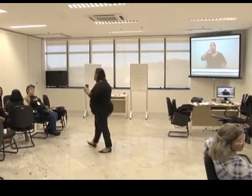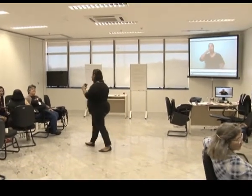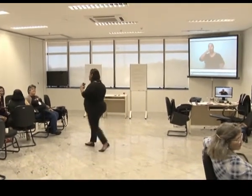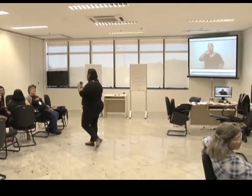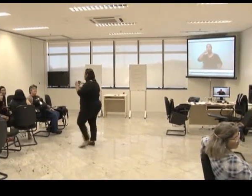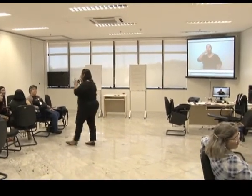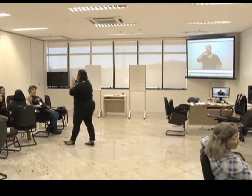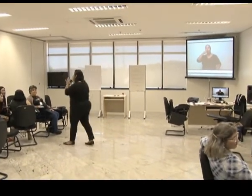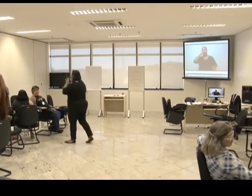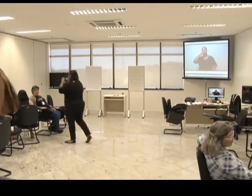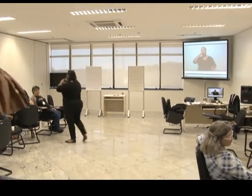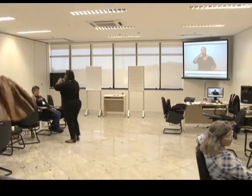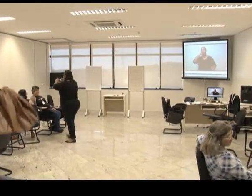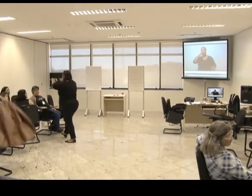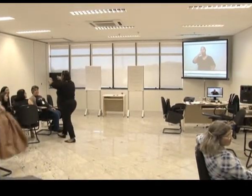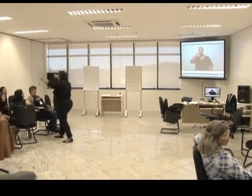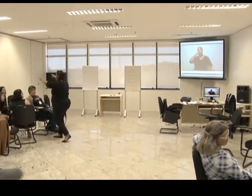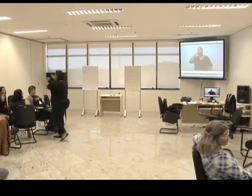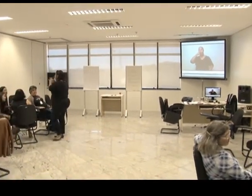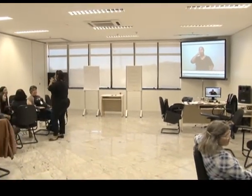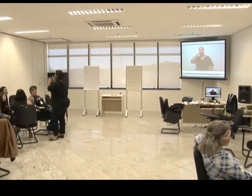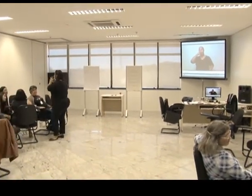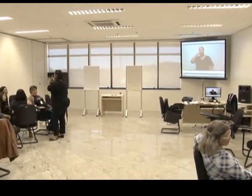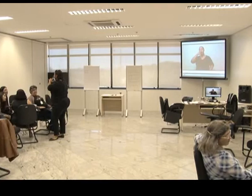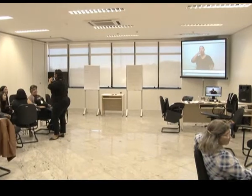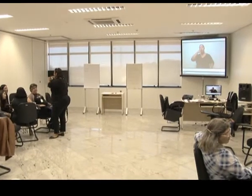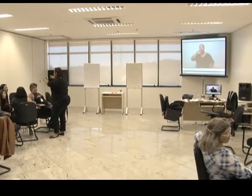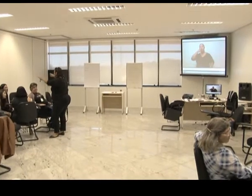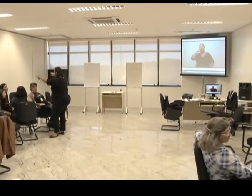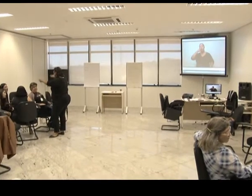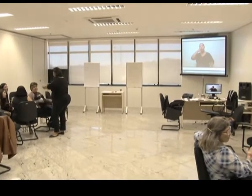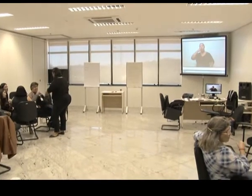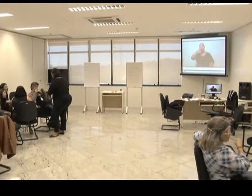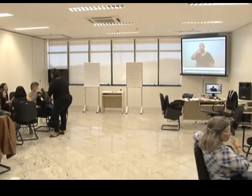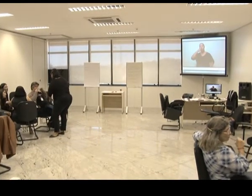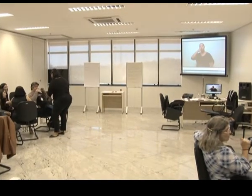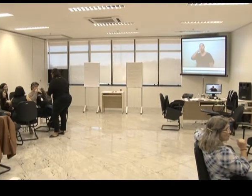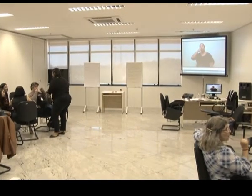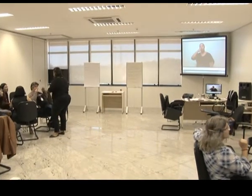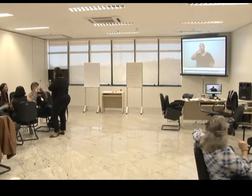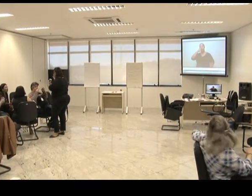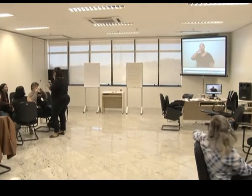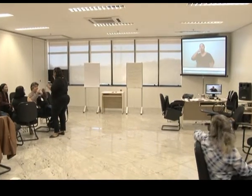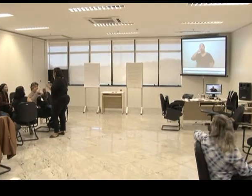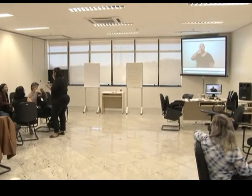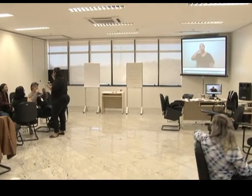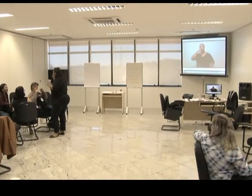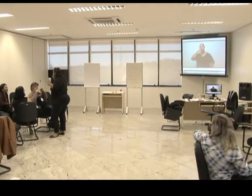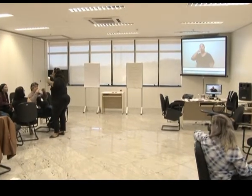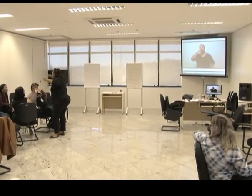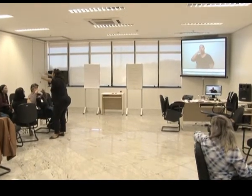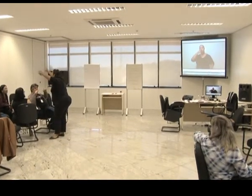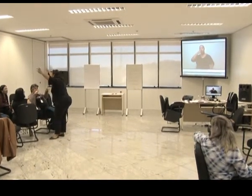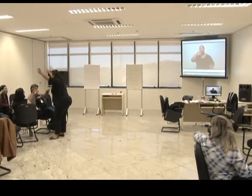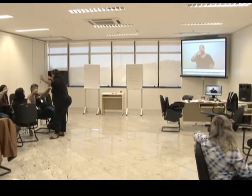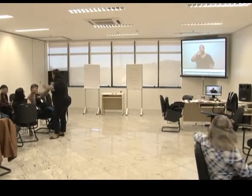Escândalo é fofoca, blá, blá, blá. Fofoca, blá, blá, blá. Sabe fofoca? Isso, fofoca. Blá, com uma cara